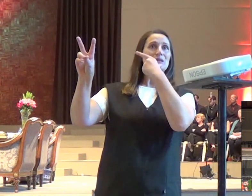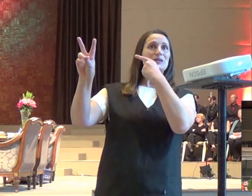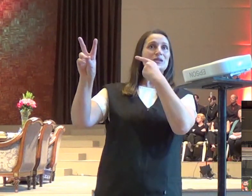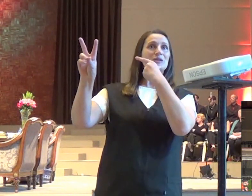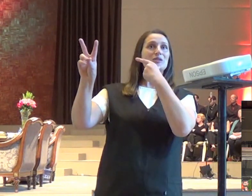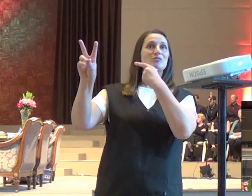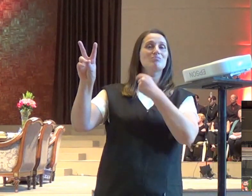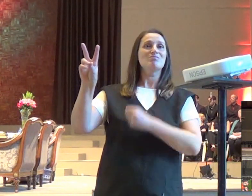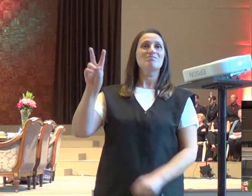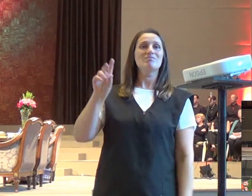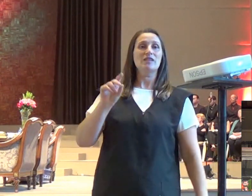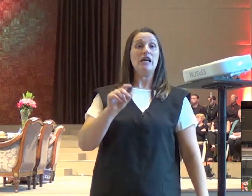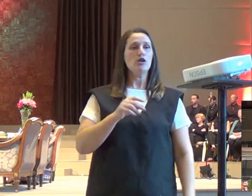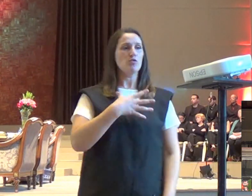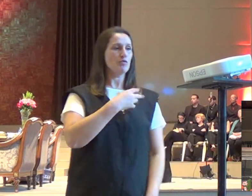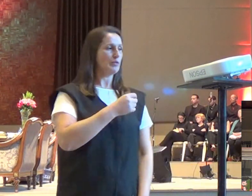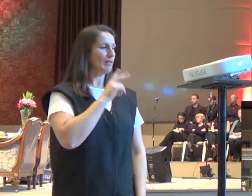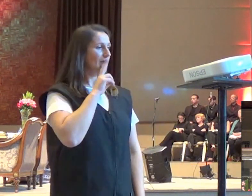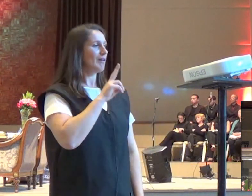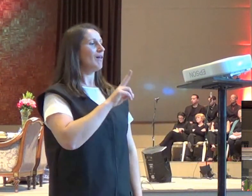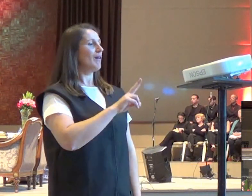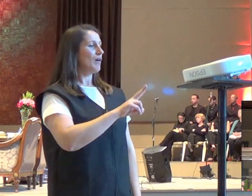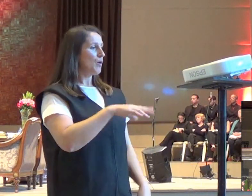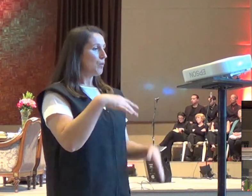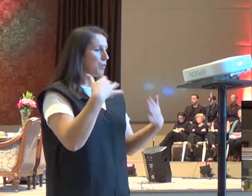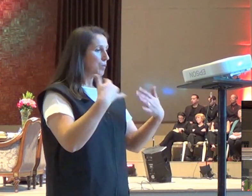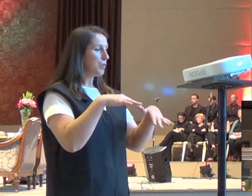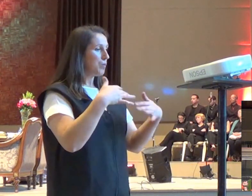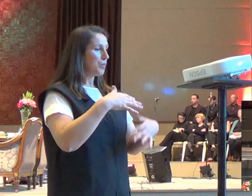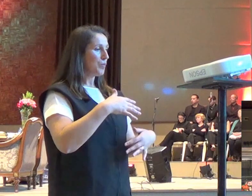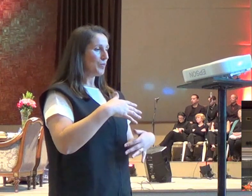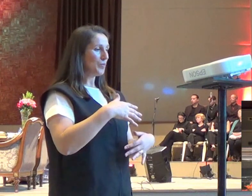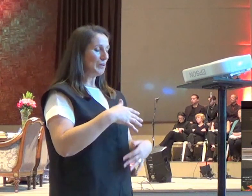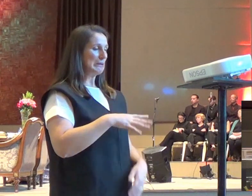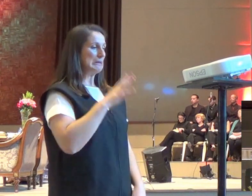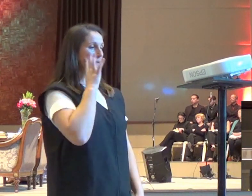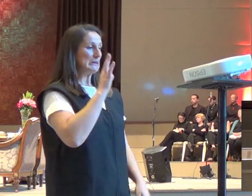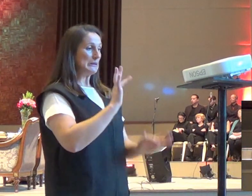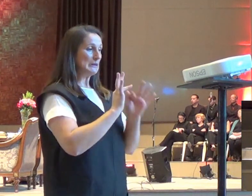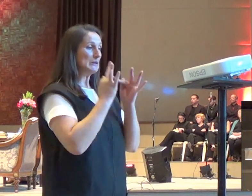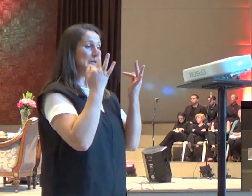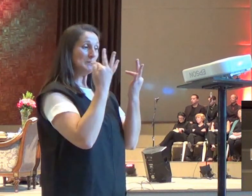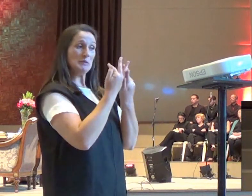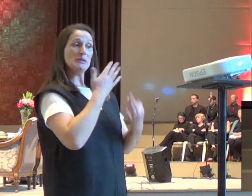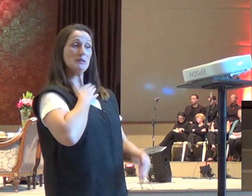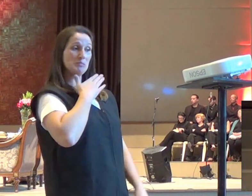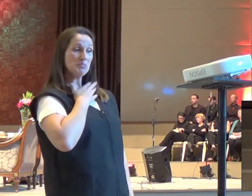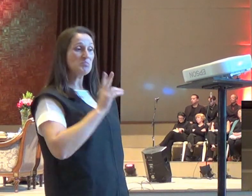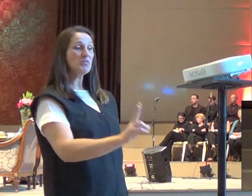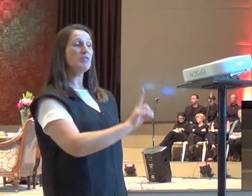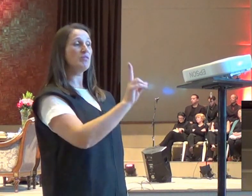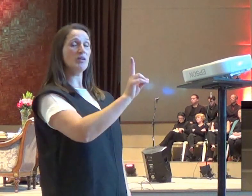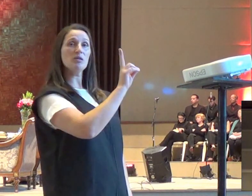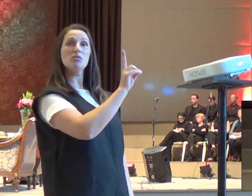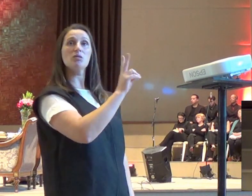sobrenome que tem. Está entendendo? Isso aqui é minha família, isso aqui tem valor.